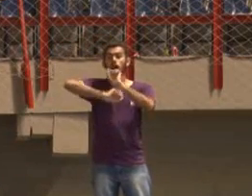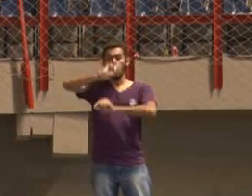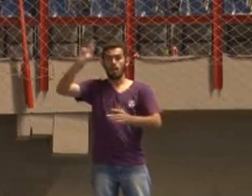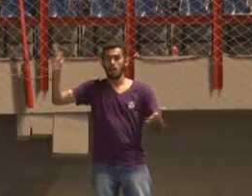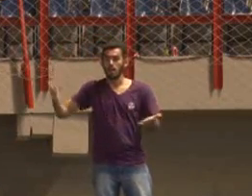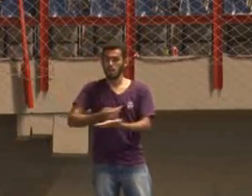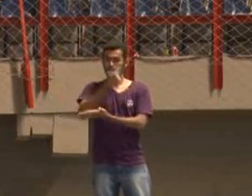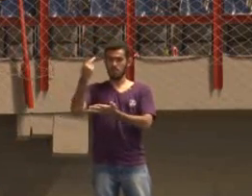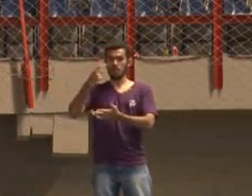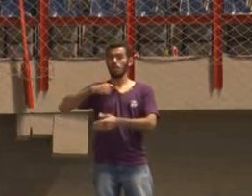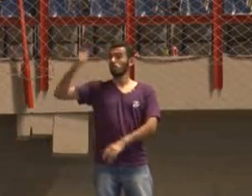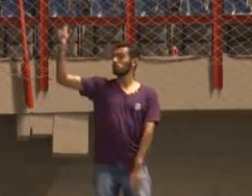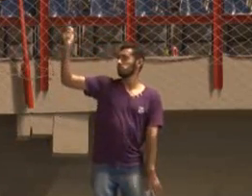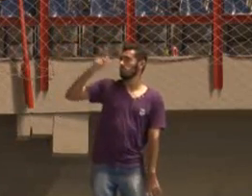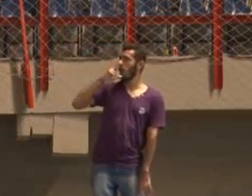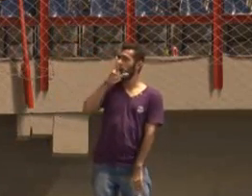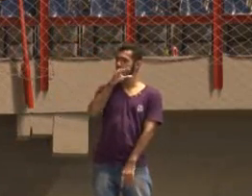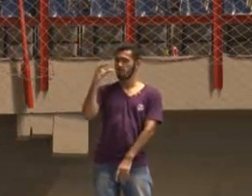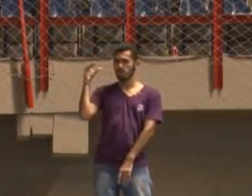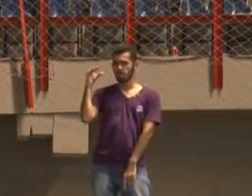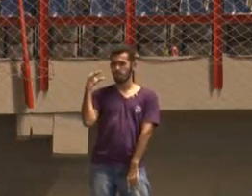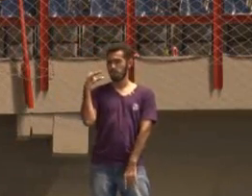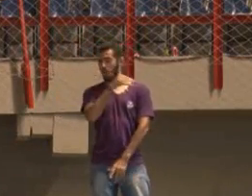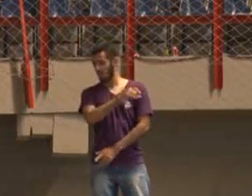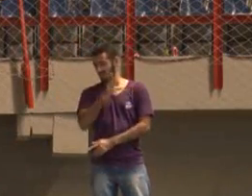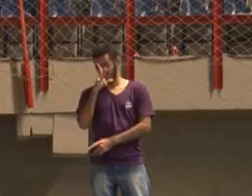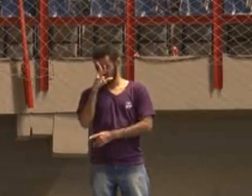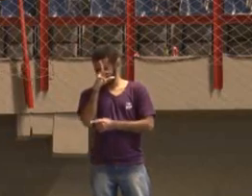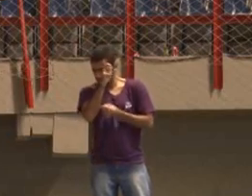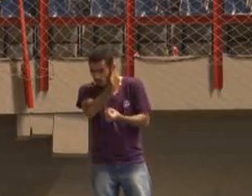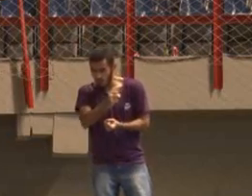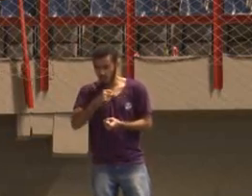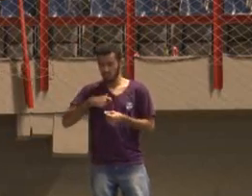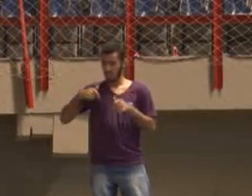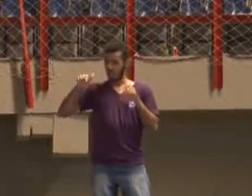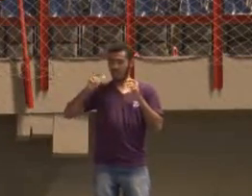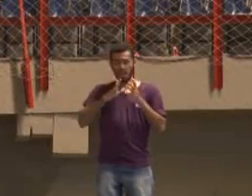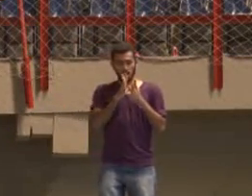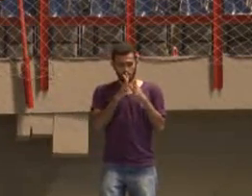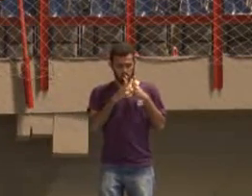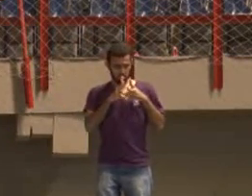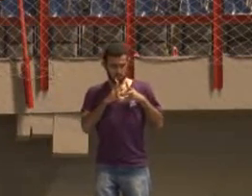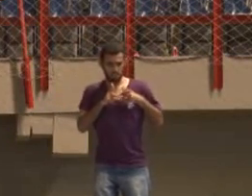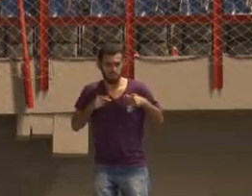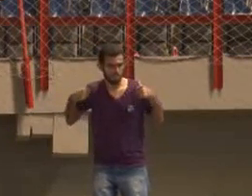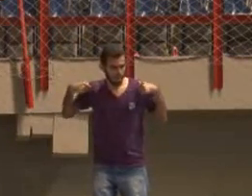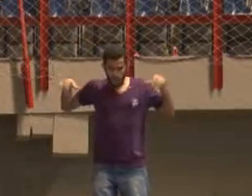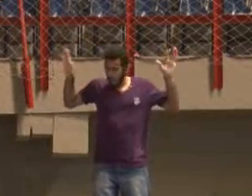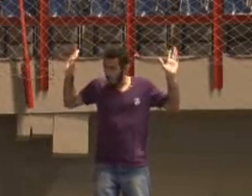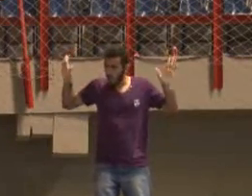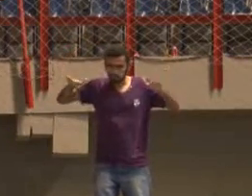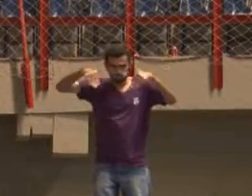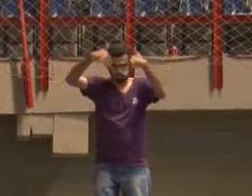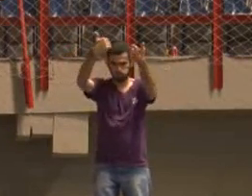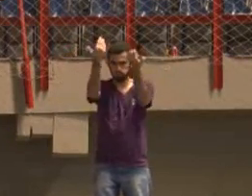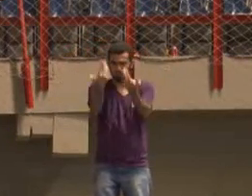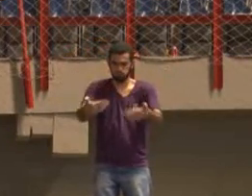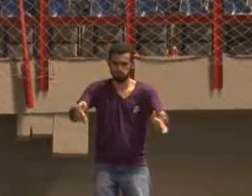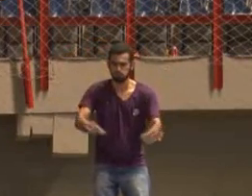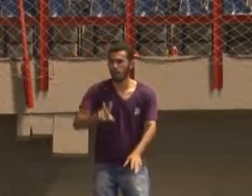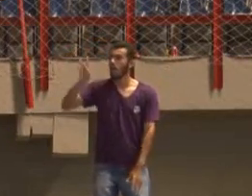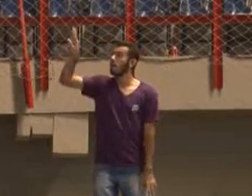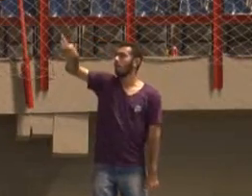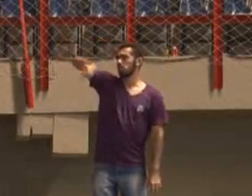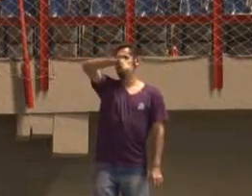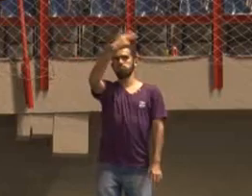sol derreteu a cera, as asas se desfizeram e Ícaro caiu no meio do